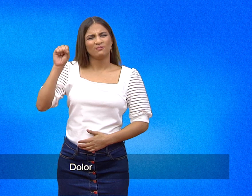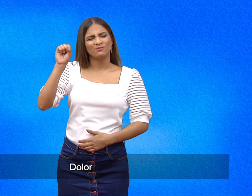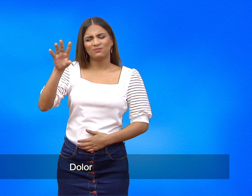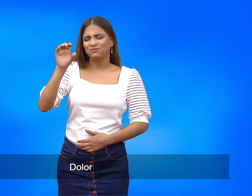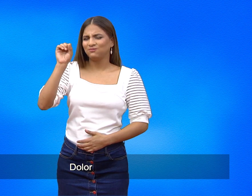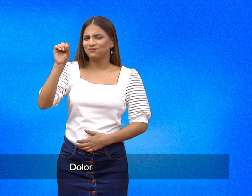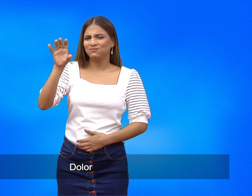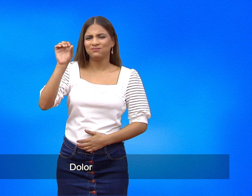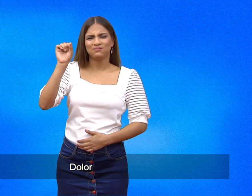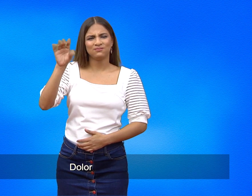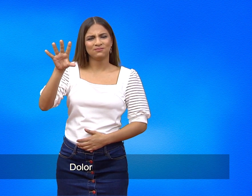dolor